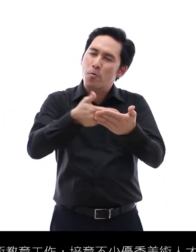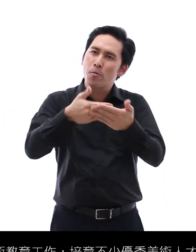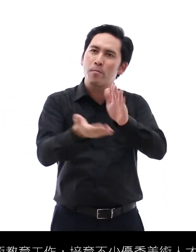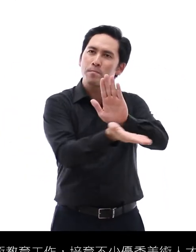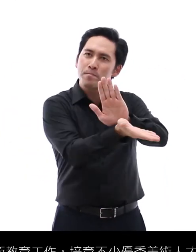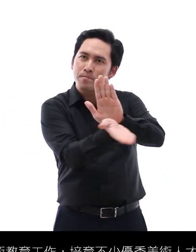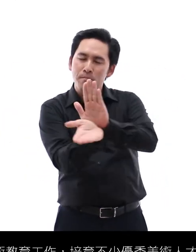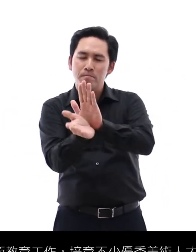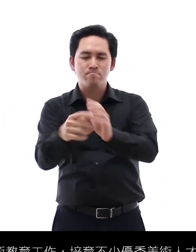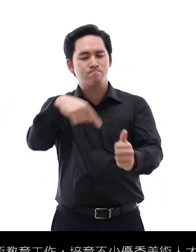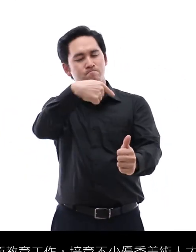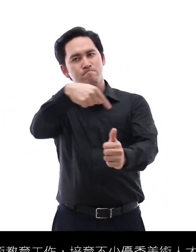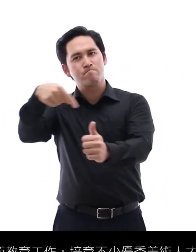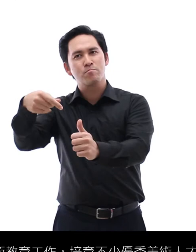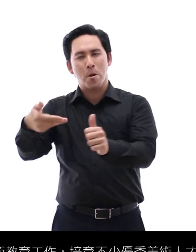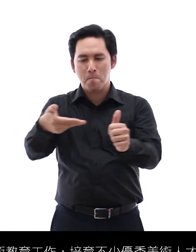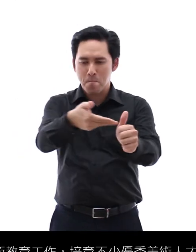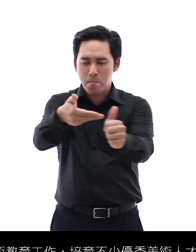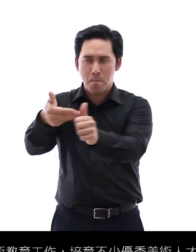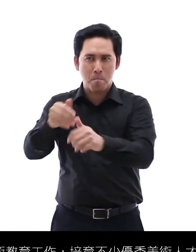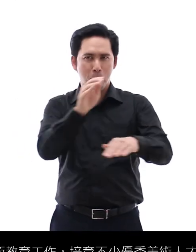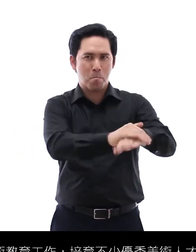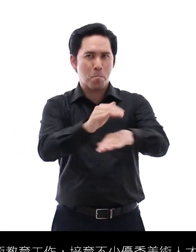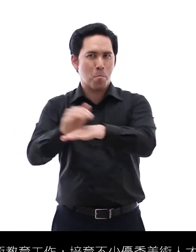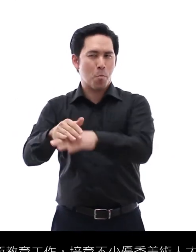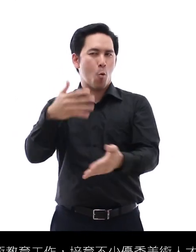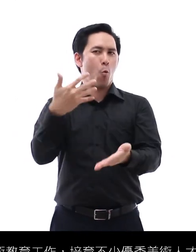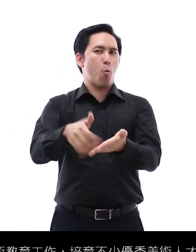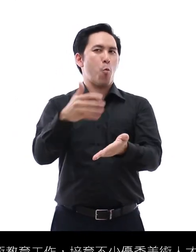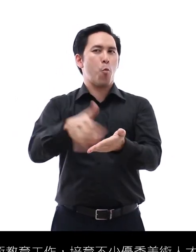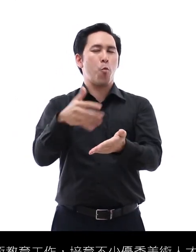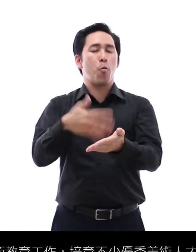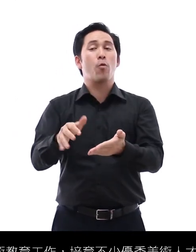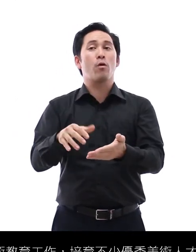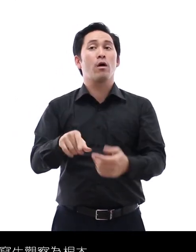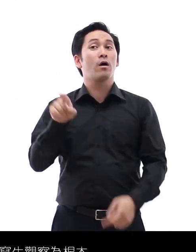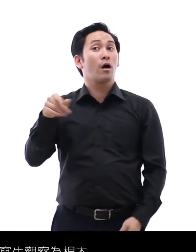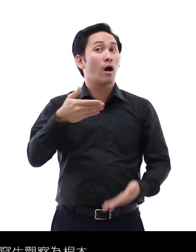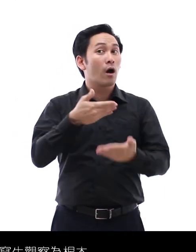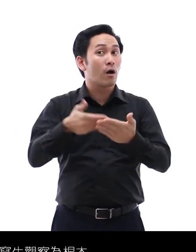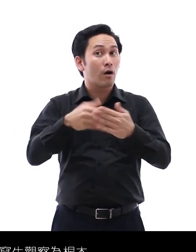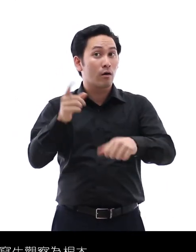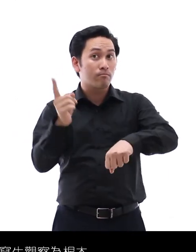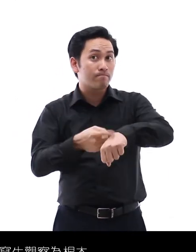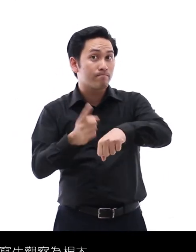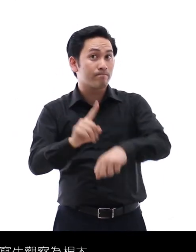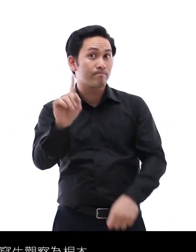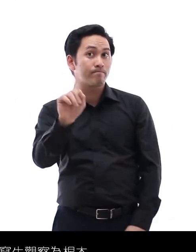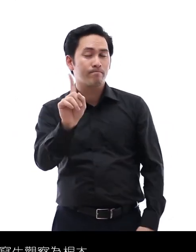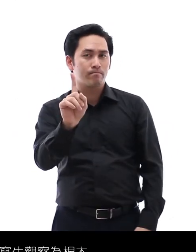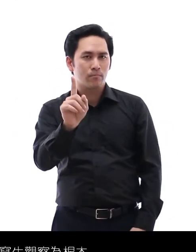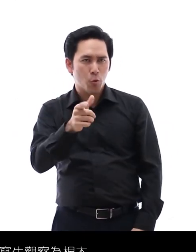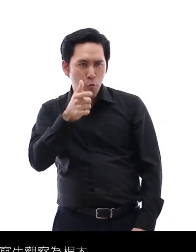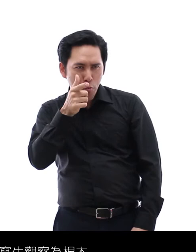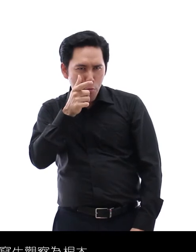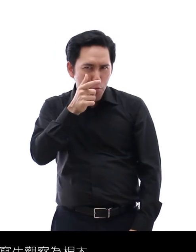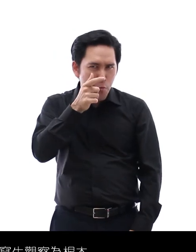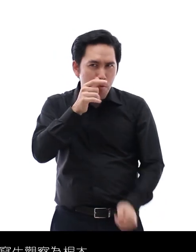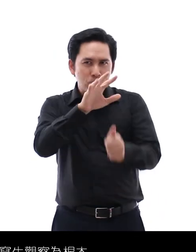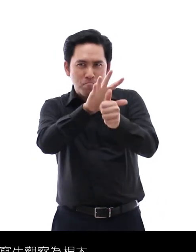致力于带动画坛活动和从事美术教育工作，培育不少优秀美术人才。他的